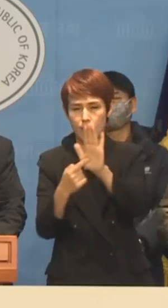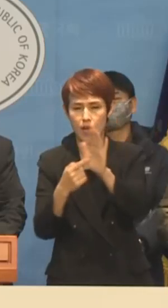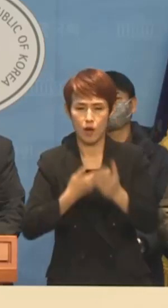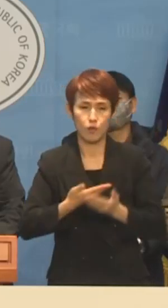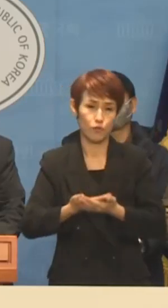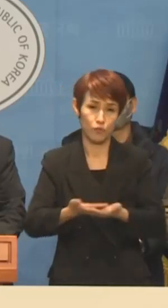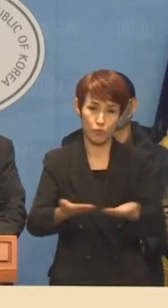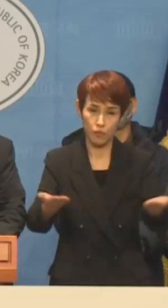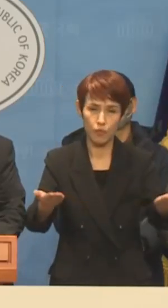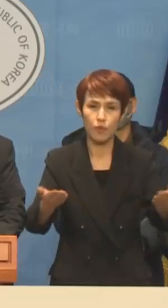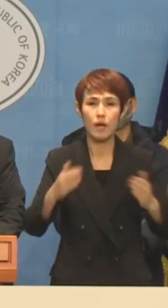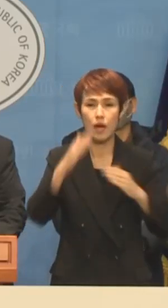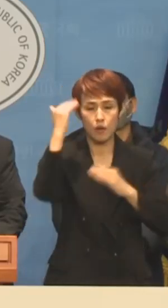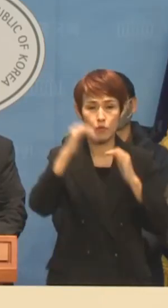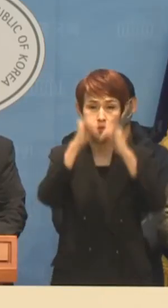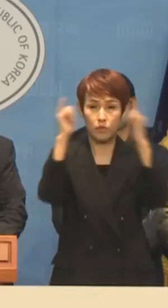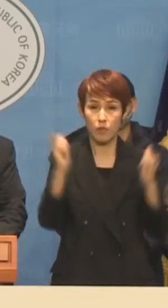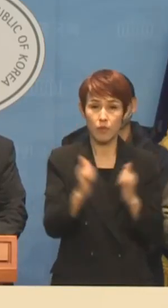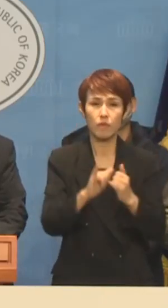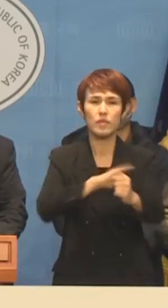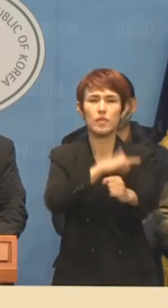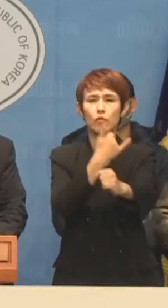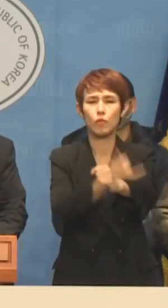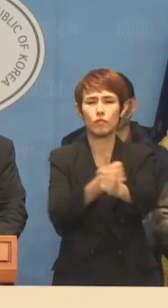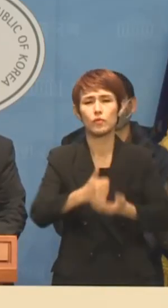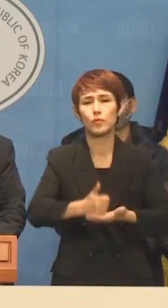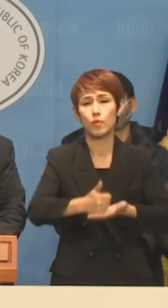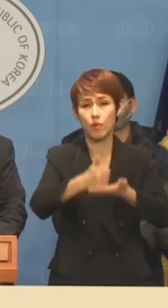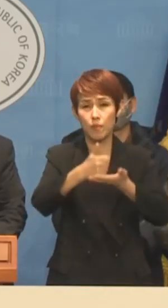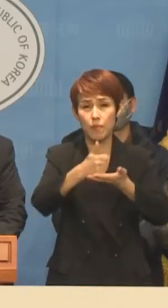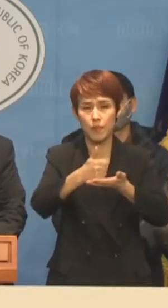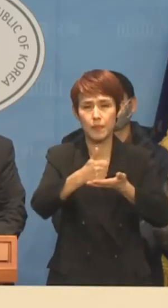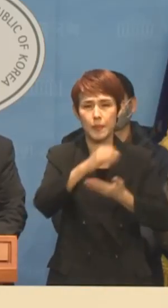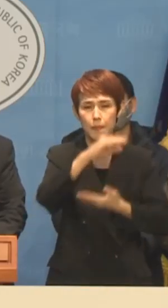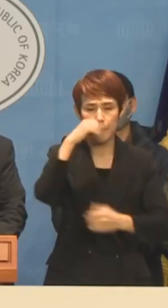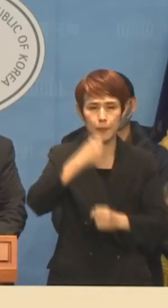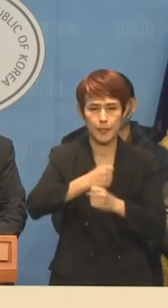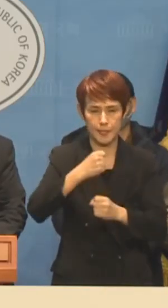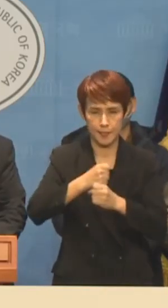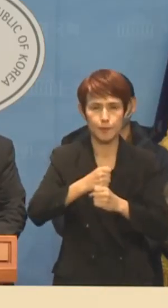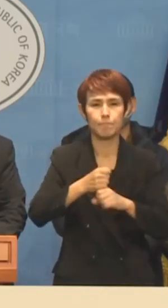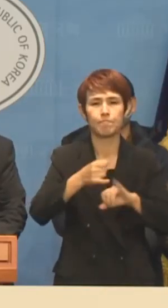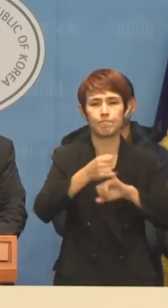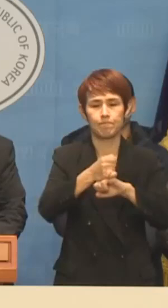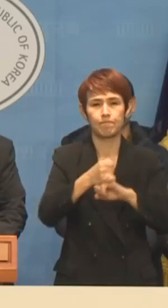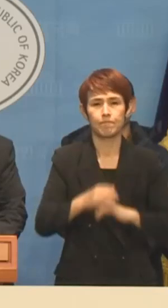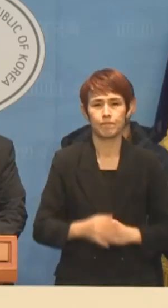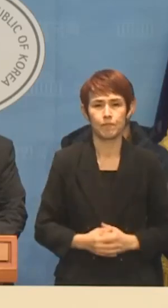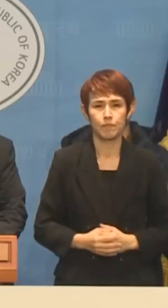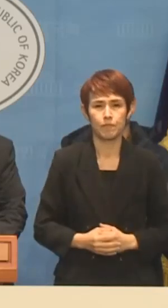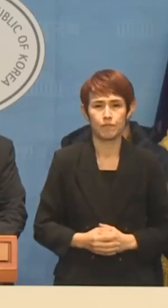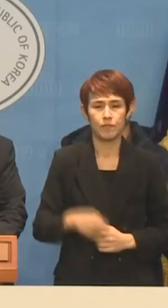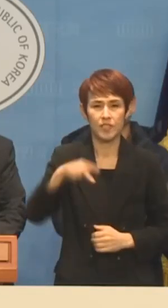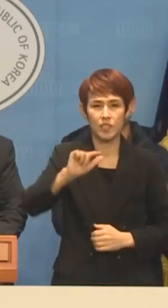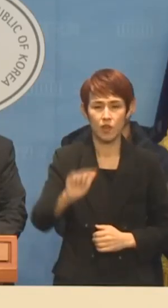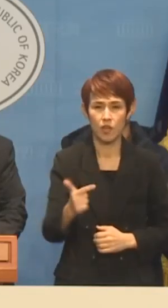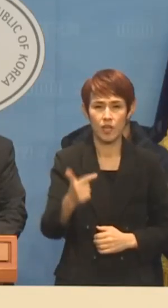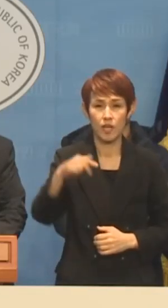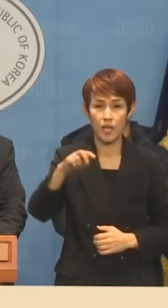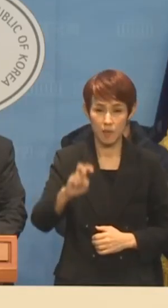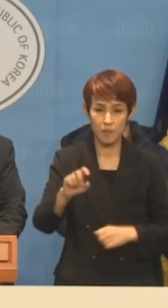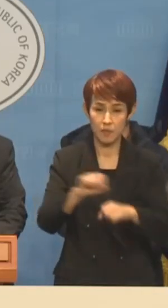사회가 인권과 존엄의 가치를 바로 새겨나갈 것입니다. 성감학원